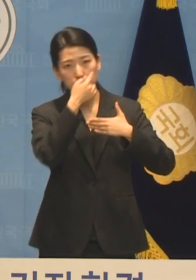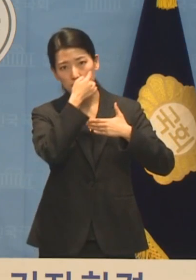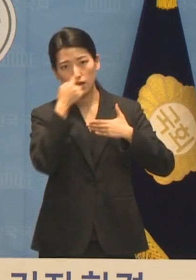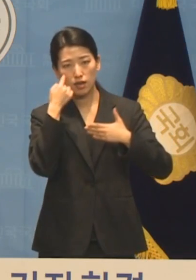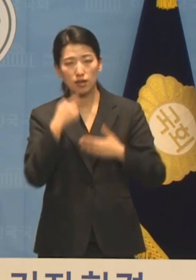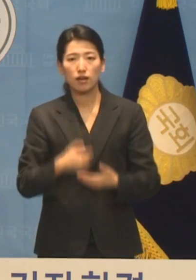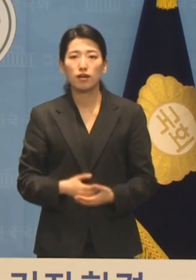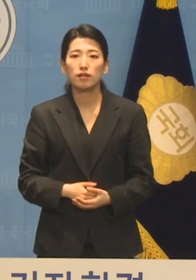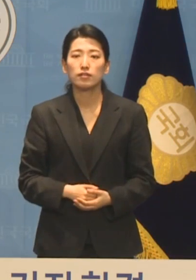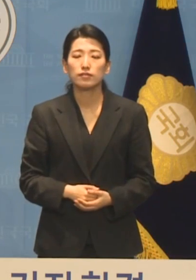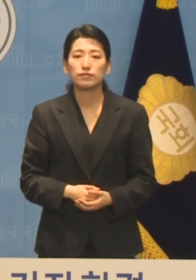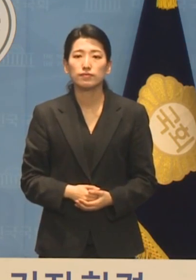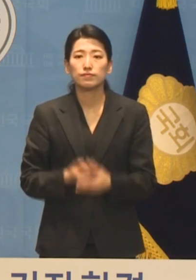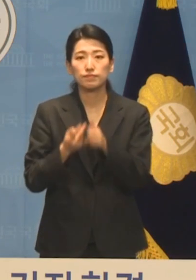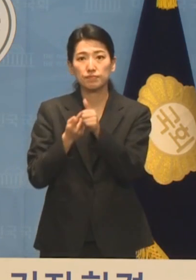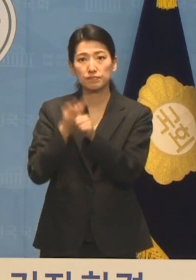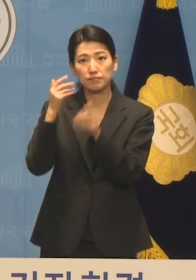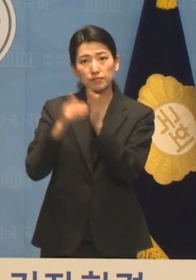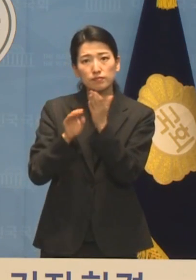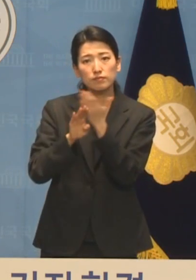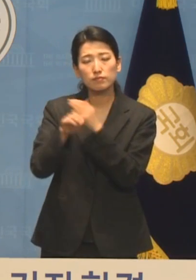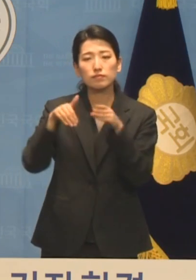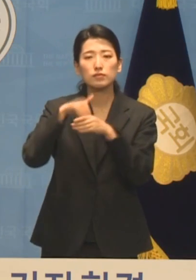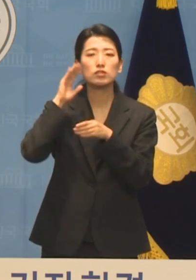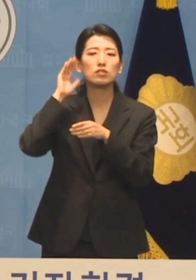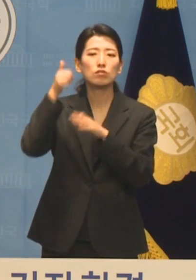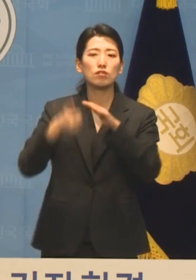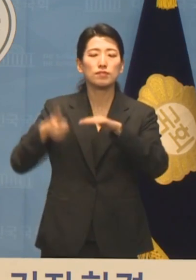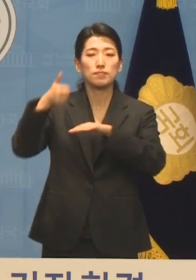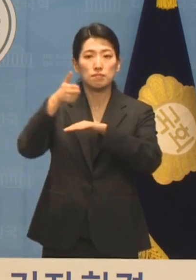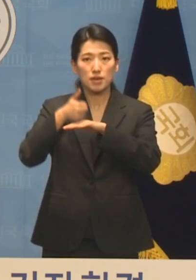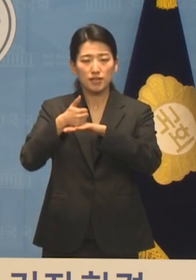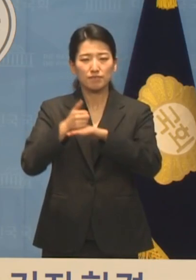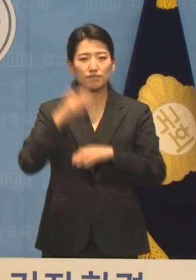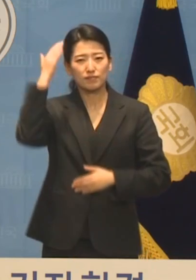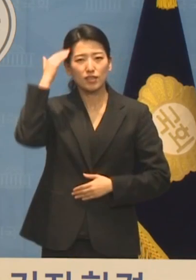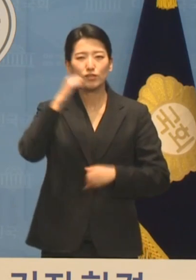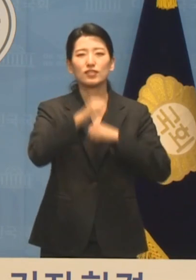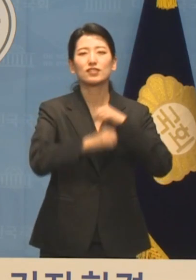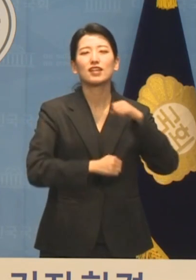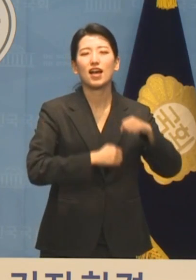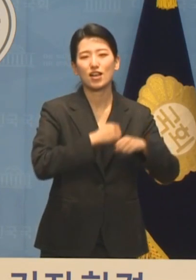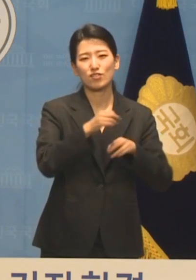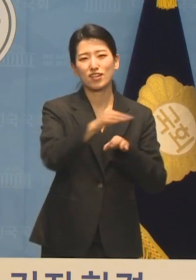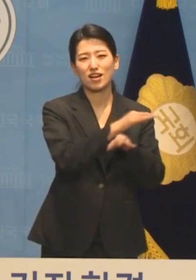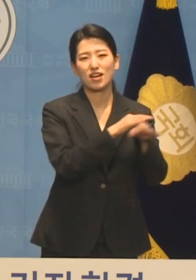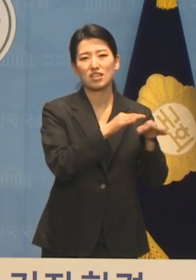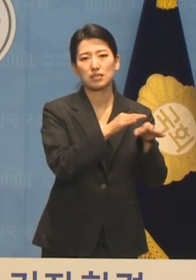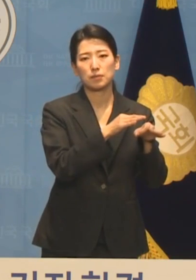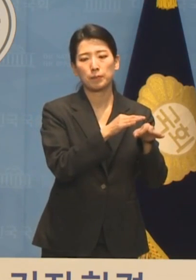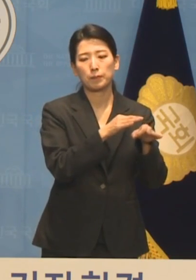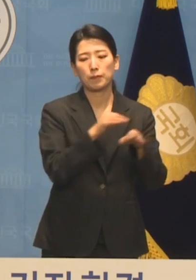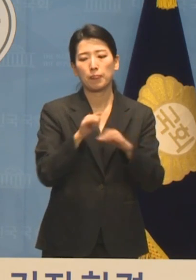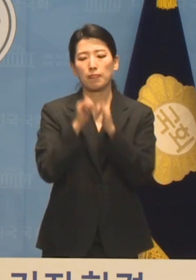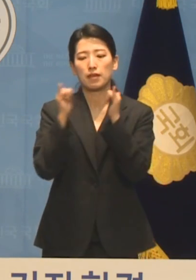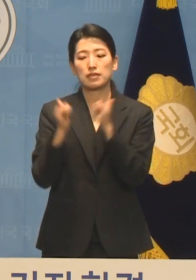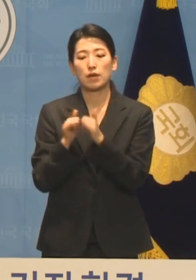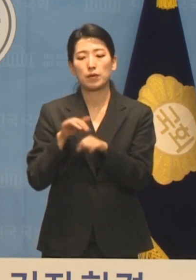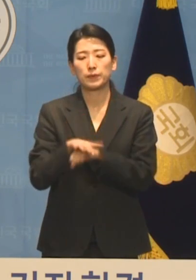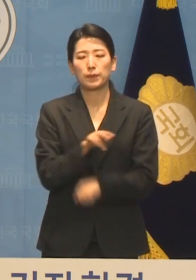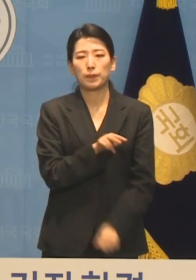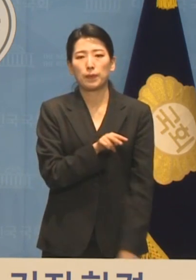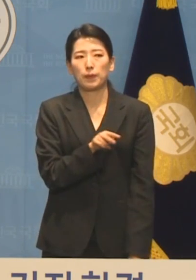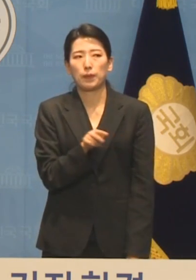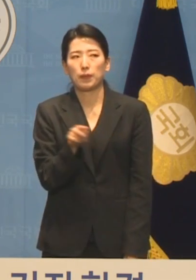탄핵 이후 등장한 문재인 정권은 대한민국의 자유민주 질서와 자유시장 경제를 사회주의로 변경을 시도하였고